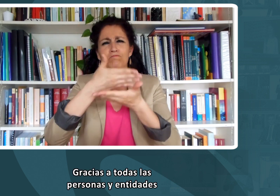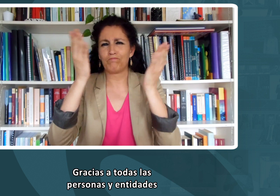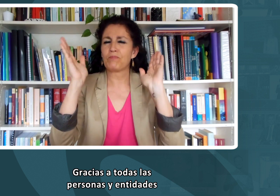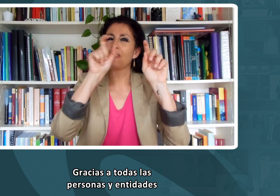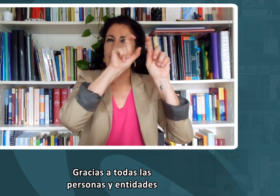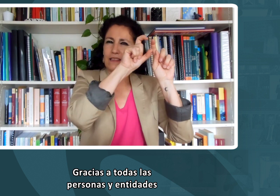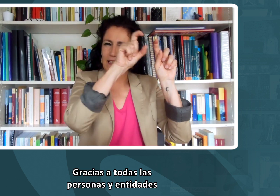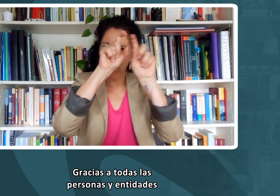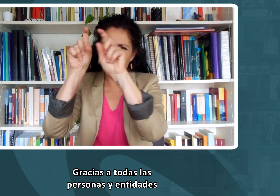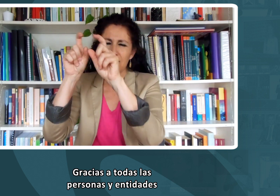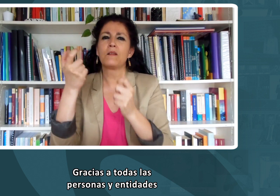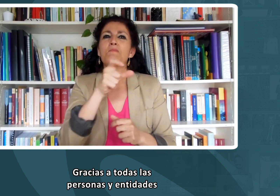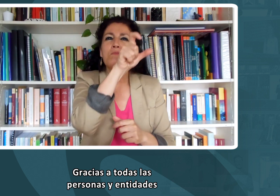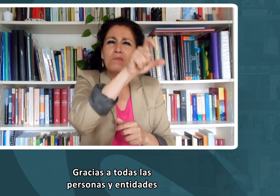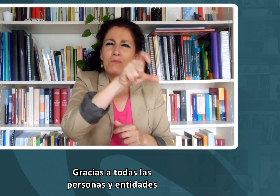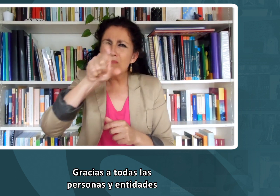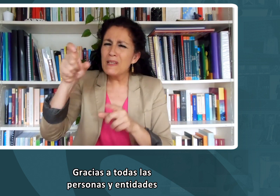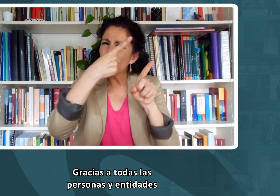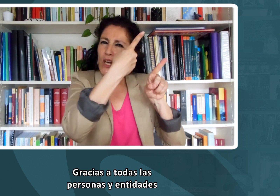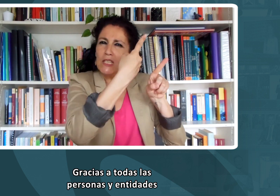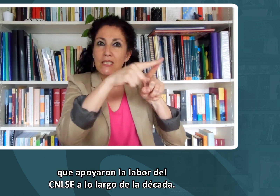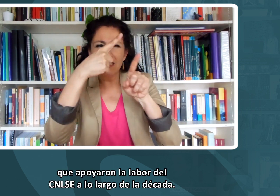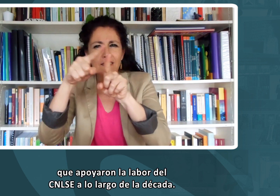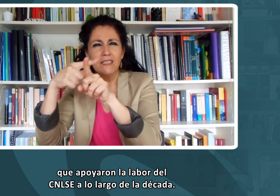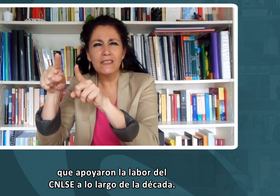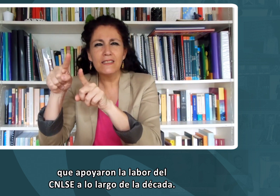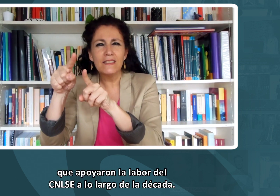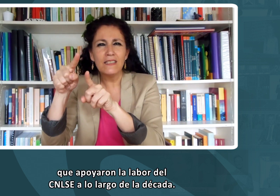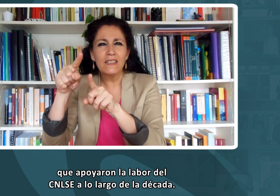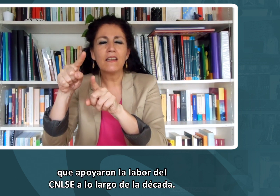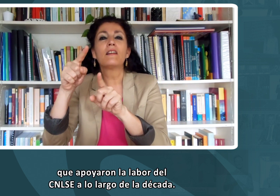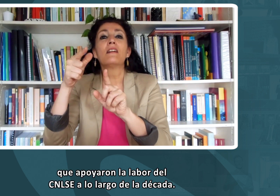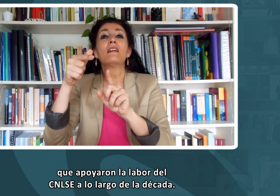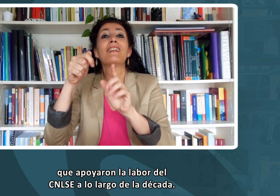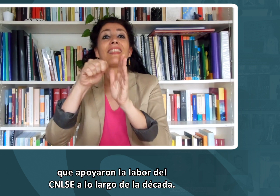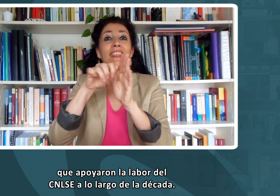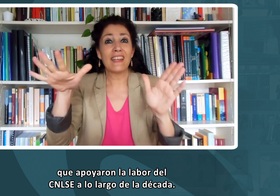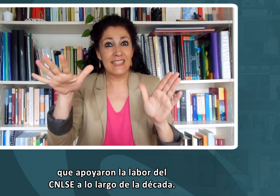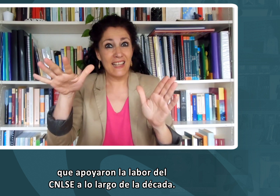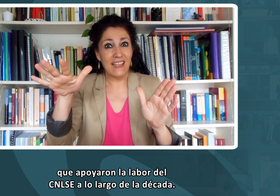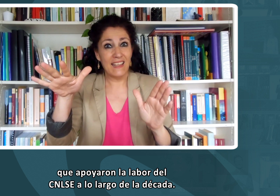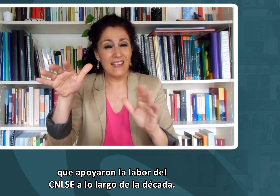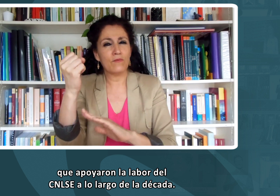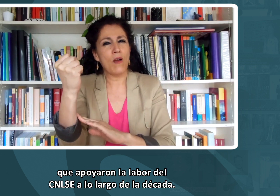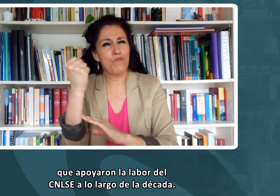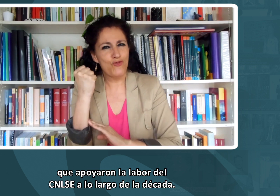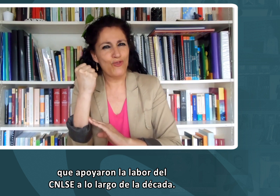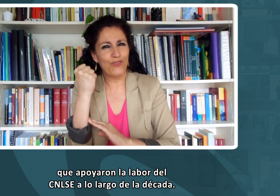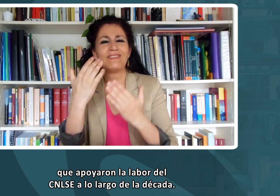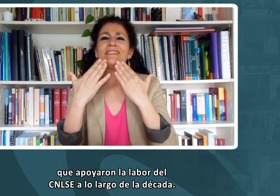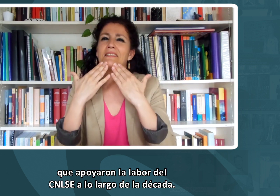Gracias a todas las personas y entidades que apoyaron la labor del CNELSE a lo largo de la década.